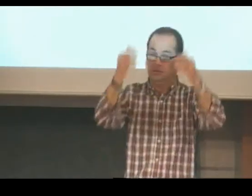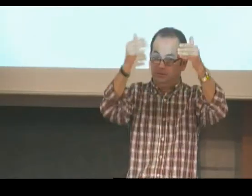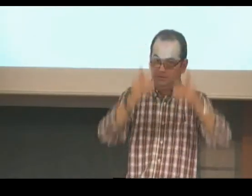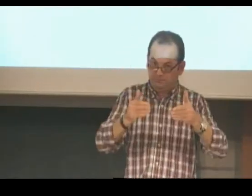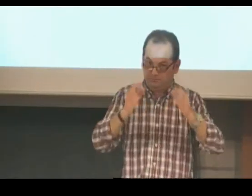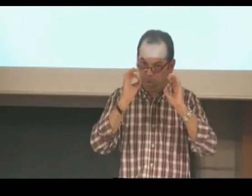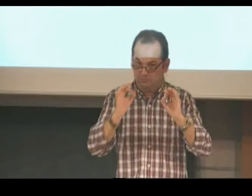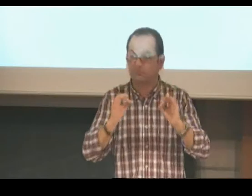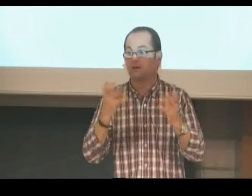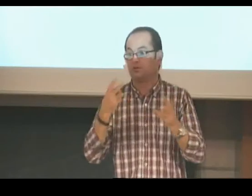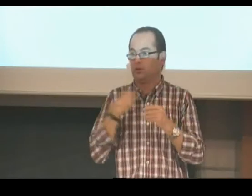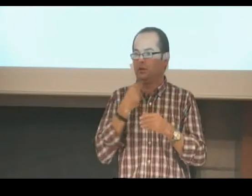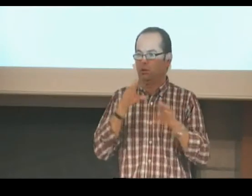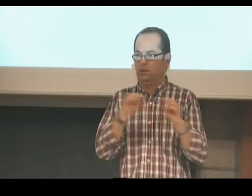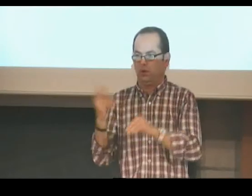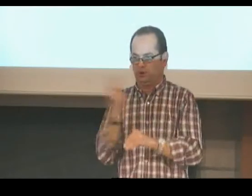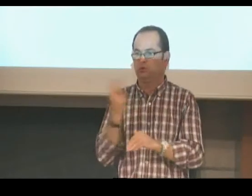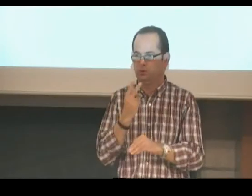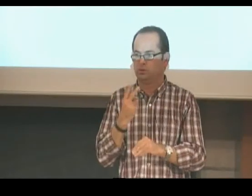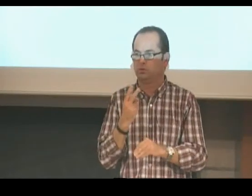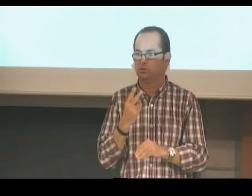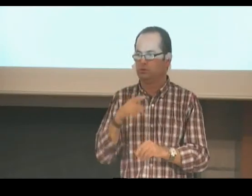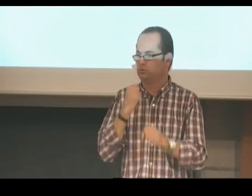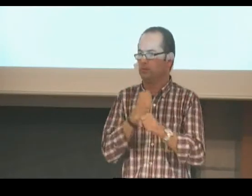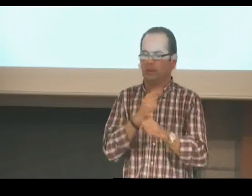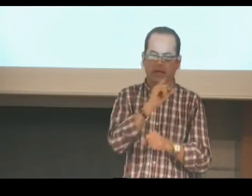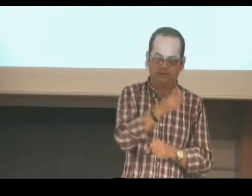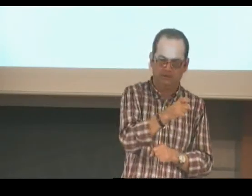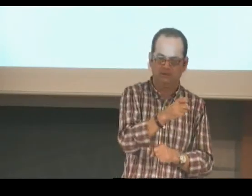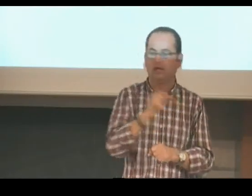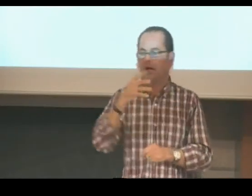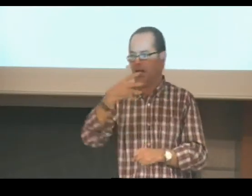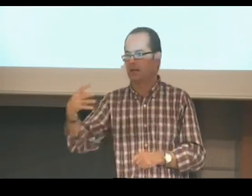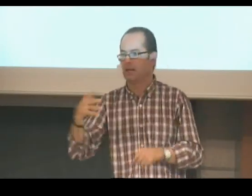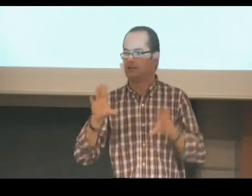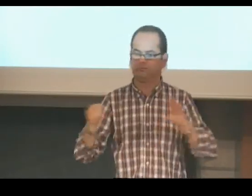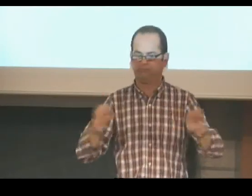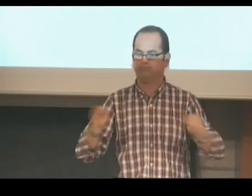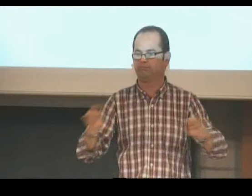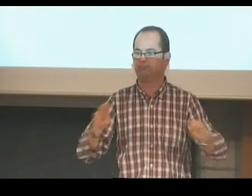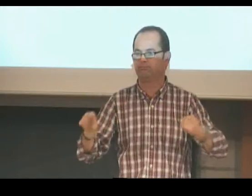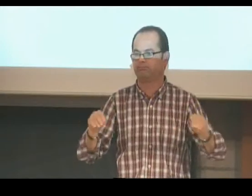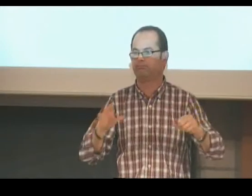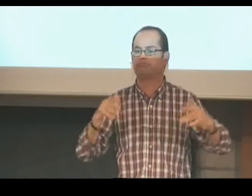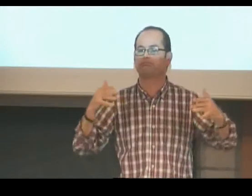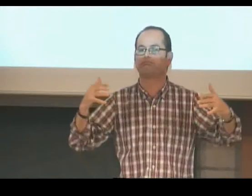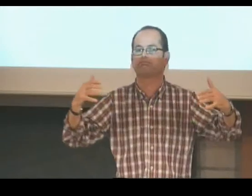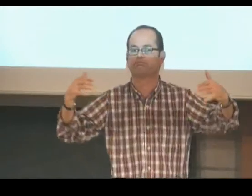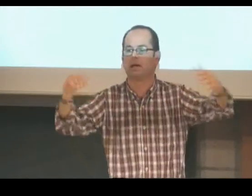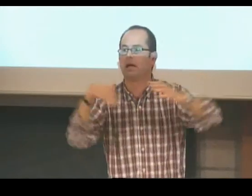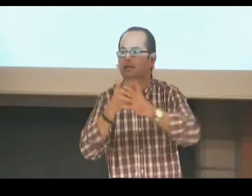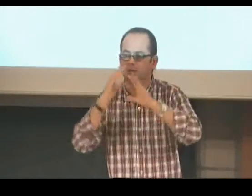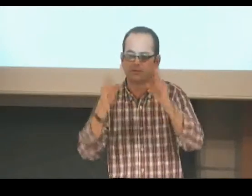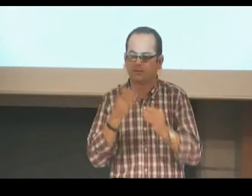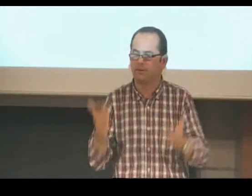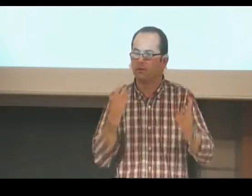canvi, l'ILEX obligatòriament hem d'utilitzar la llengua castellana. En aquest projecte, a l'anglès. Utilitzarem l'anglès.